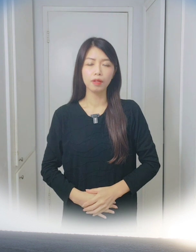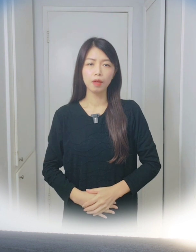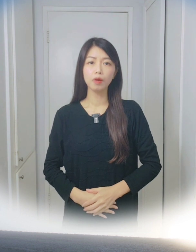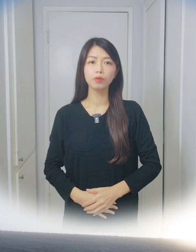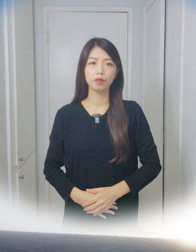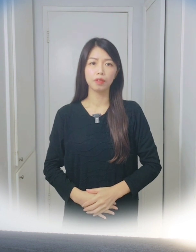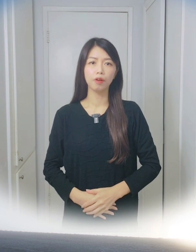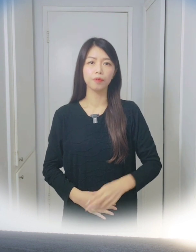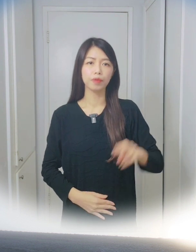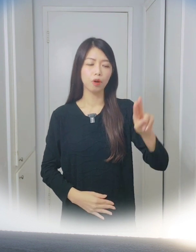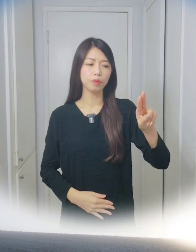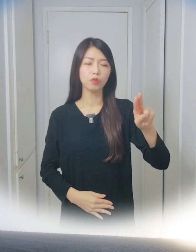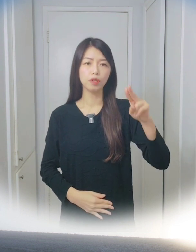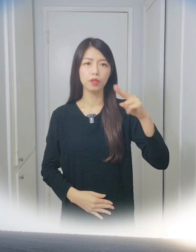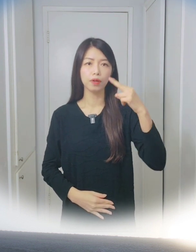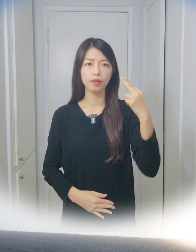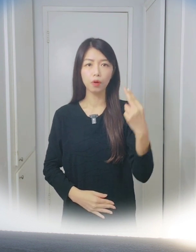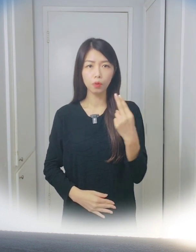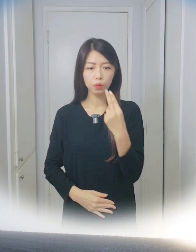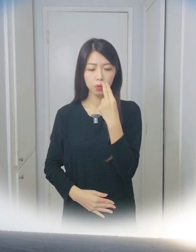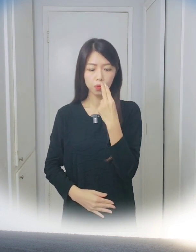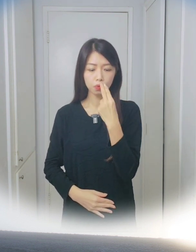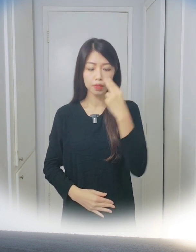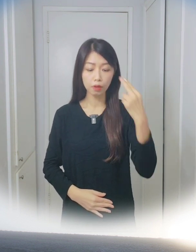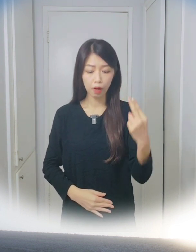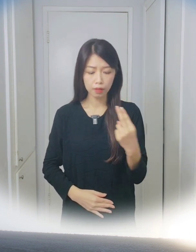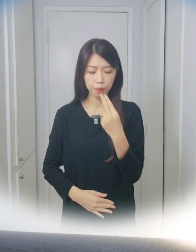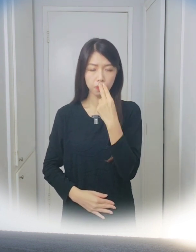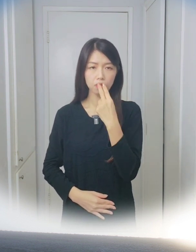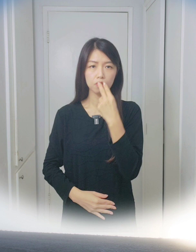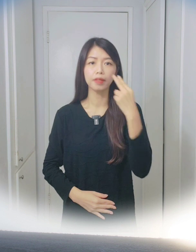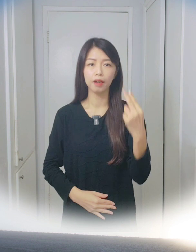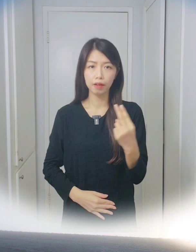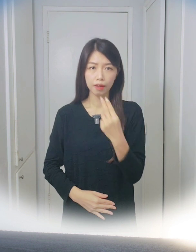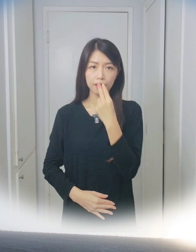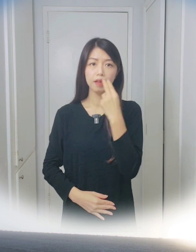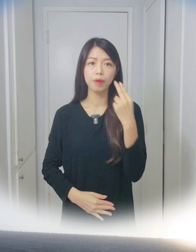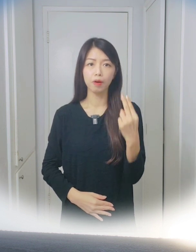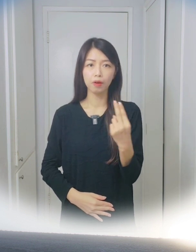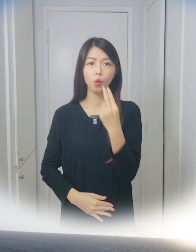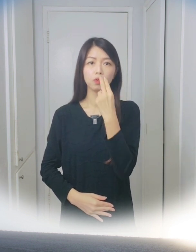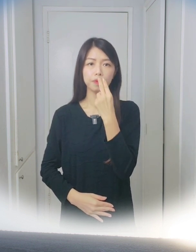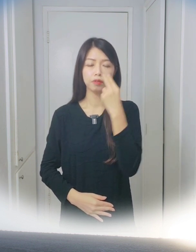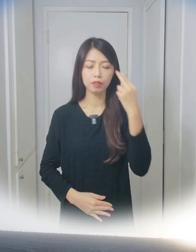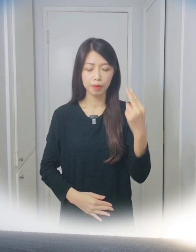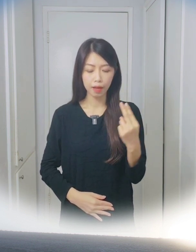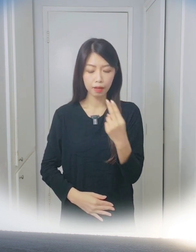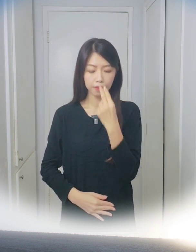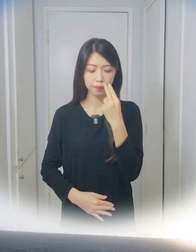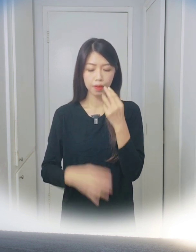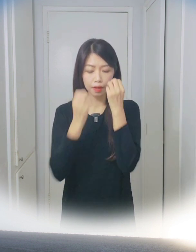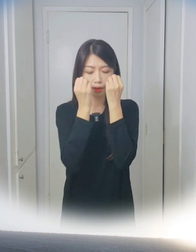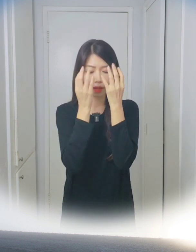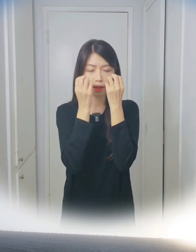생명. 생명 수어는요. 검지중지를 이용해서 코 쪽으로 숨이 들어가듯이 표현해 주시면 돼요. 생명, 호흡 이런